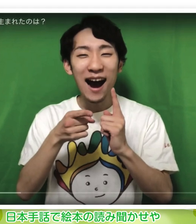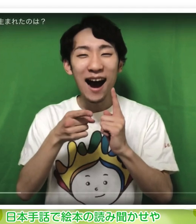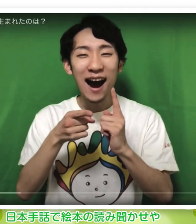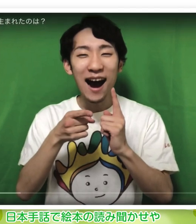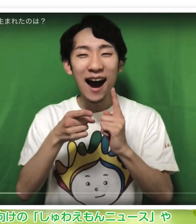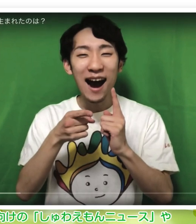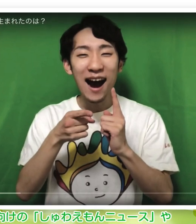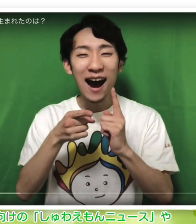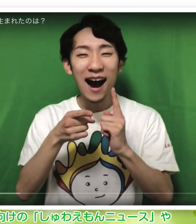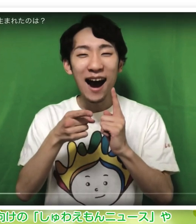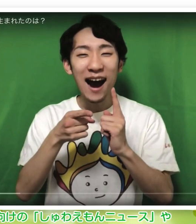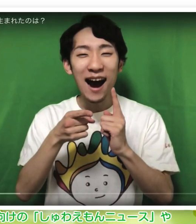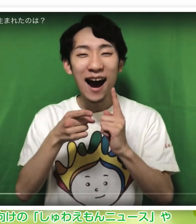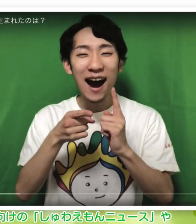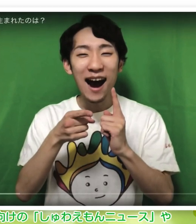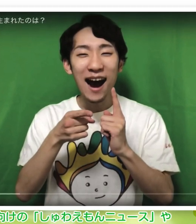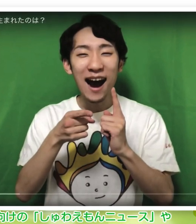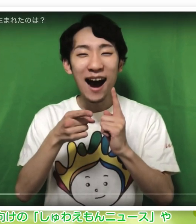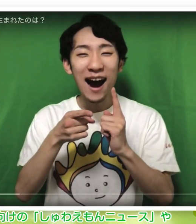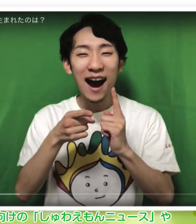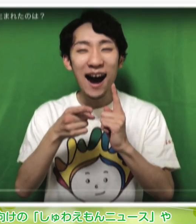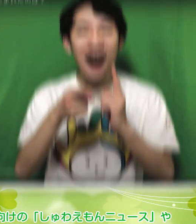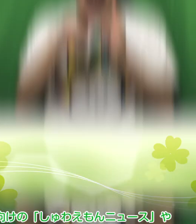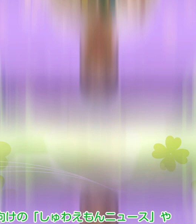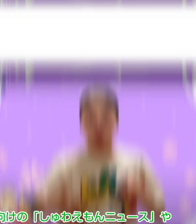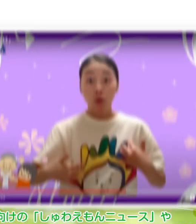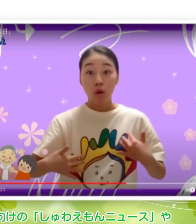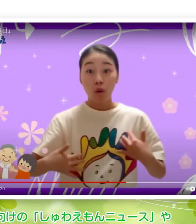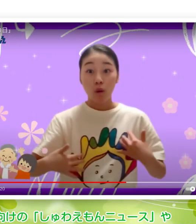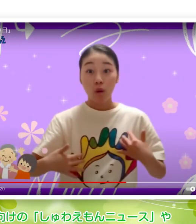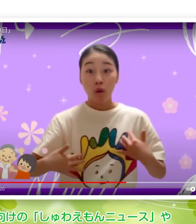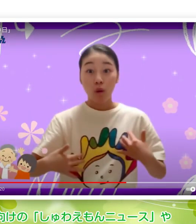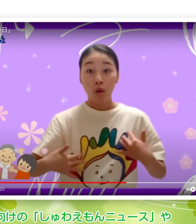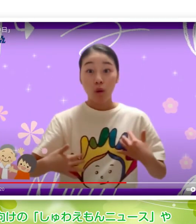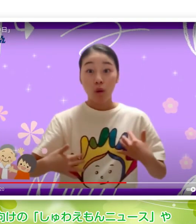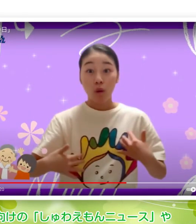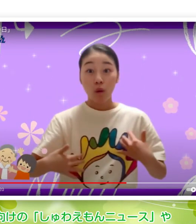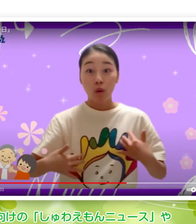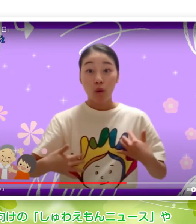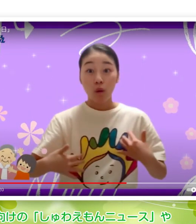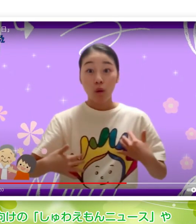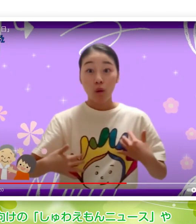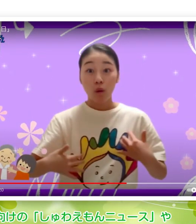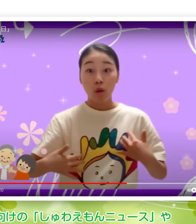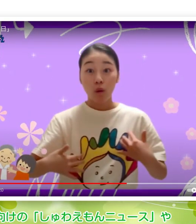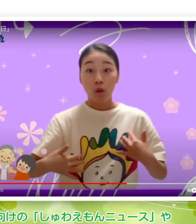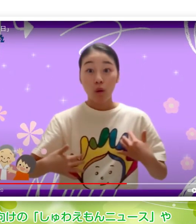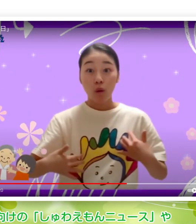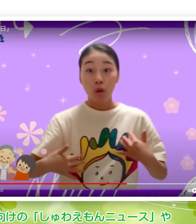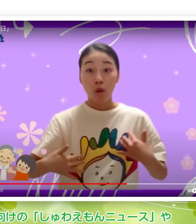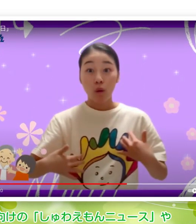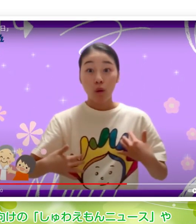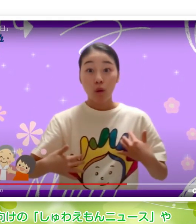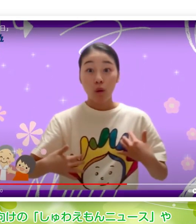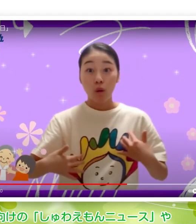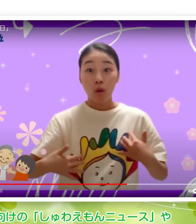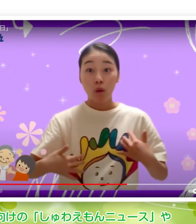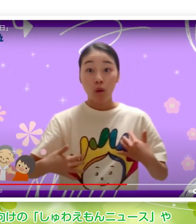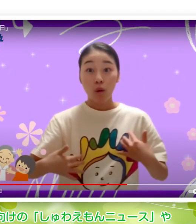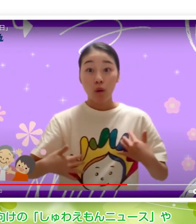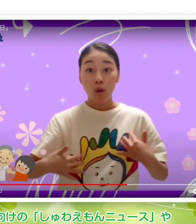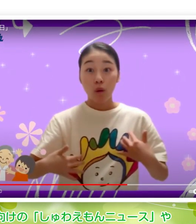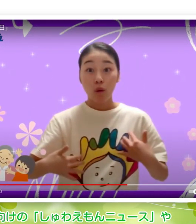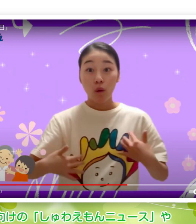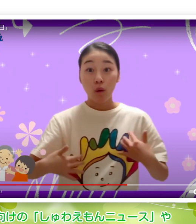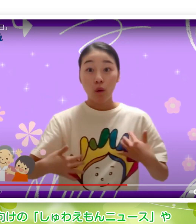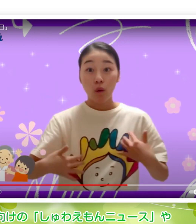か、小学生向けの手話えもんニュースや乳幼児向けの言葉遊び手話リズムなど多彩